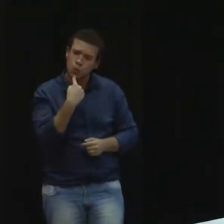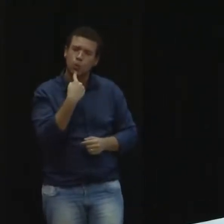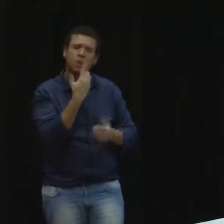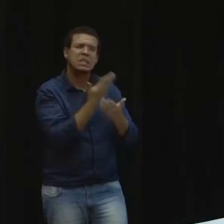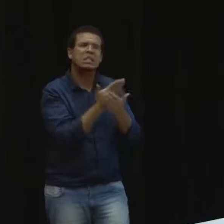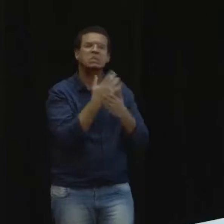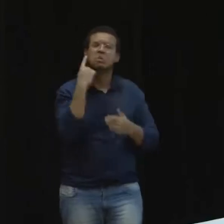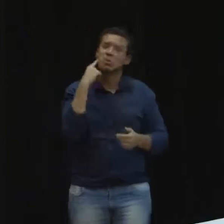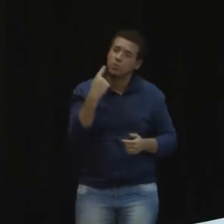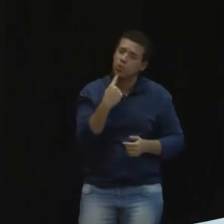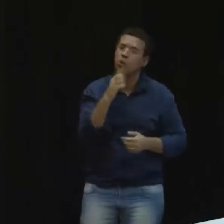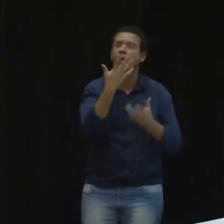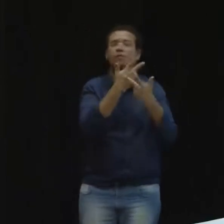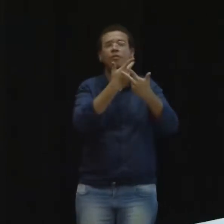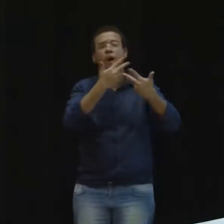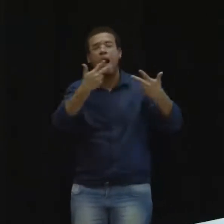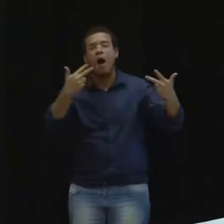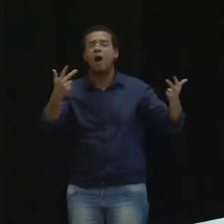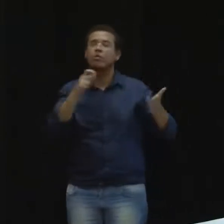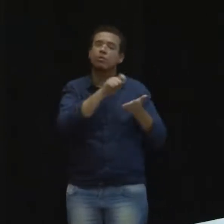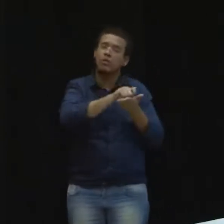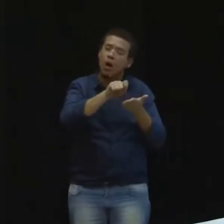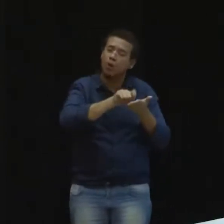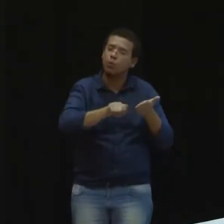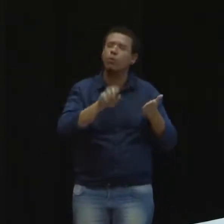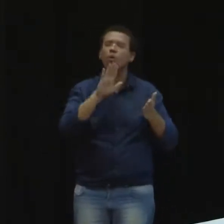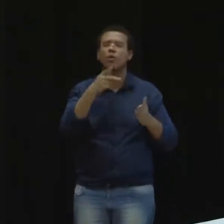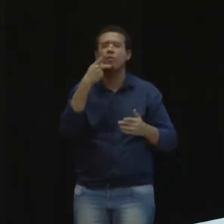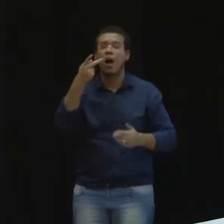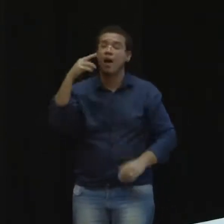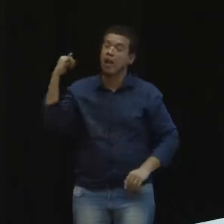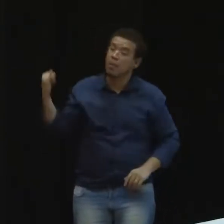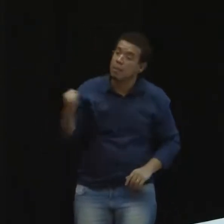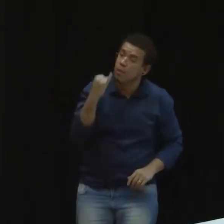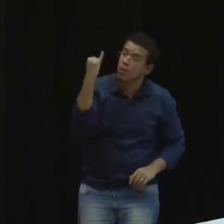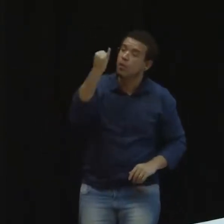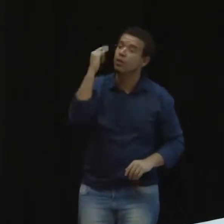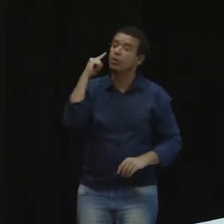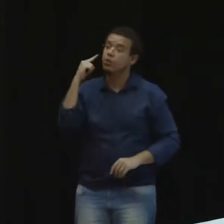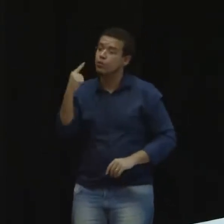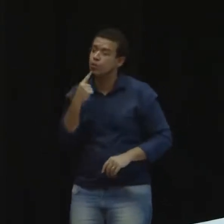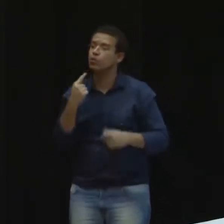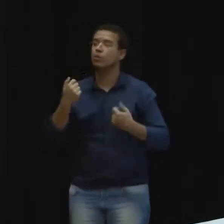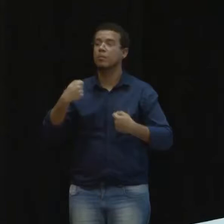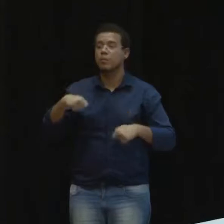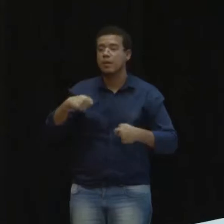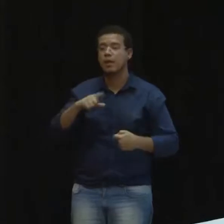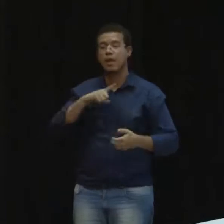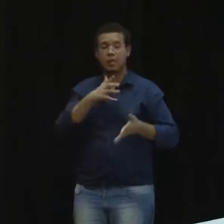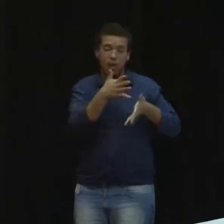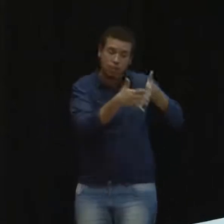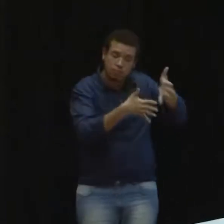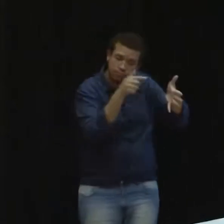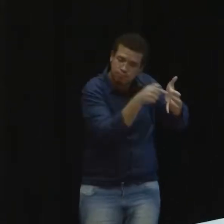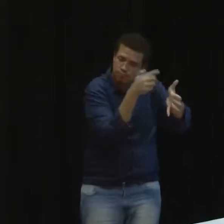estudos surdos, que existem vários autores que falam da importância da